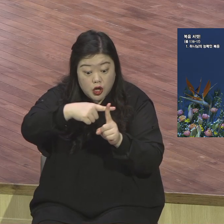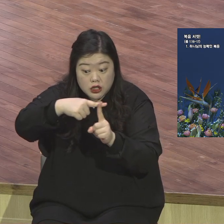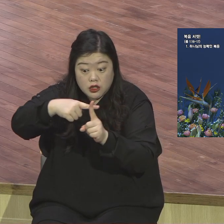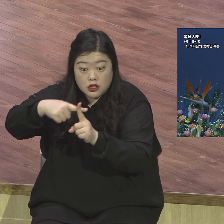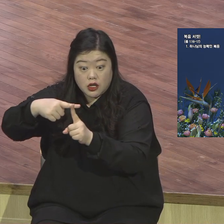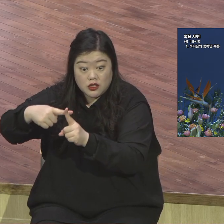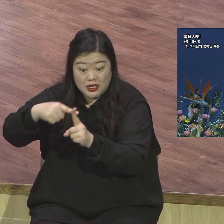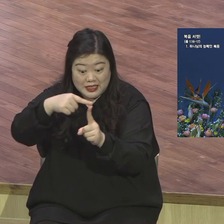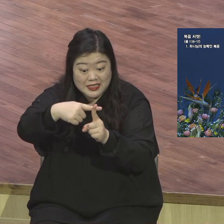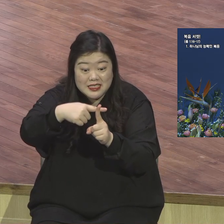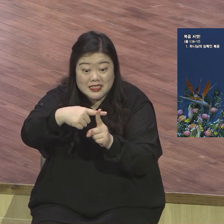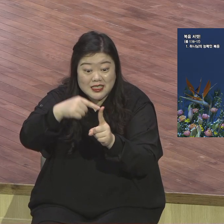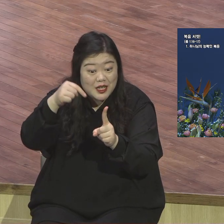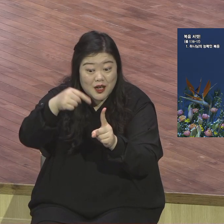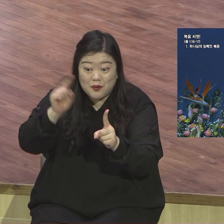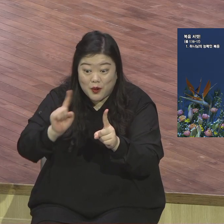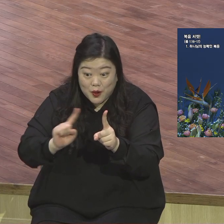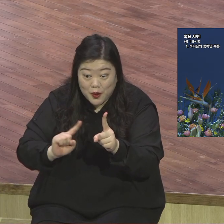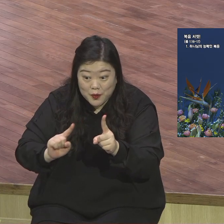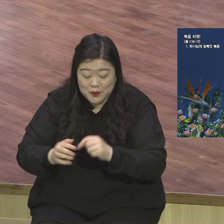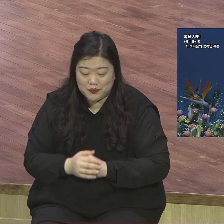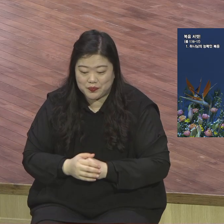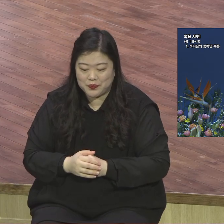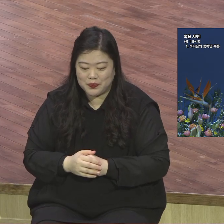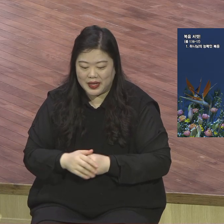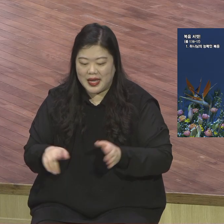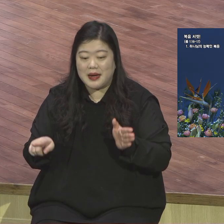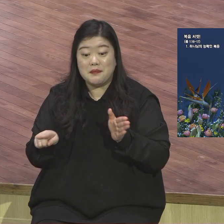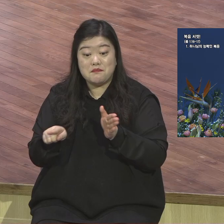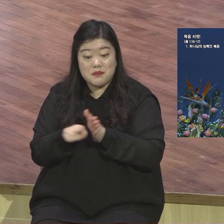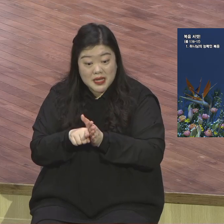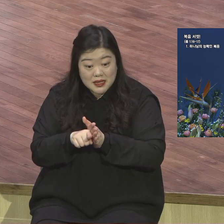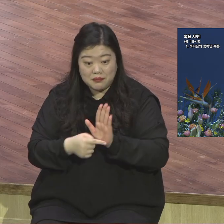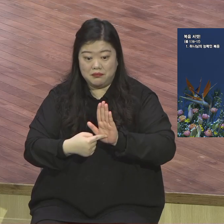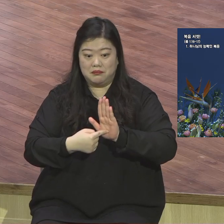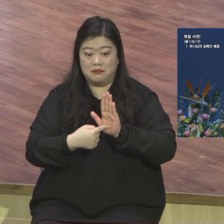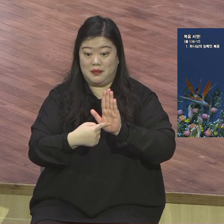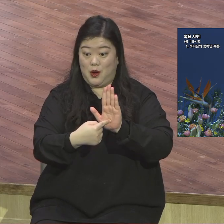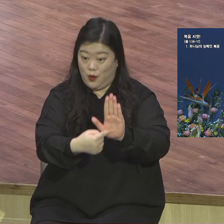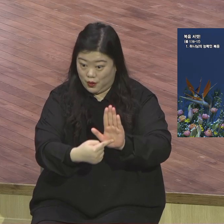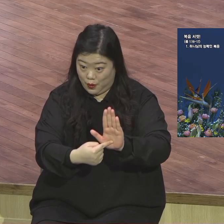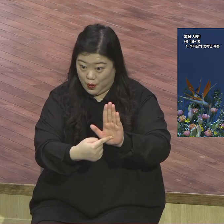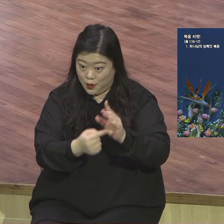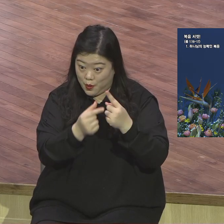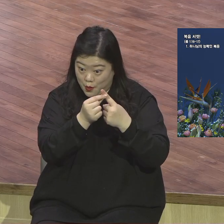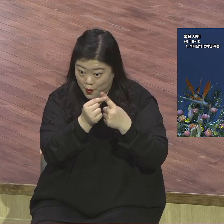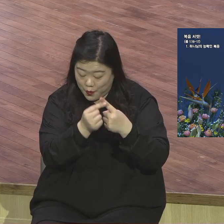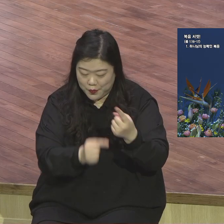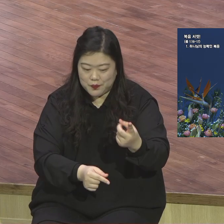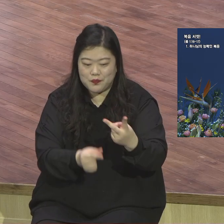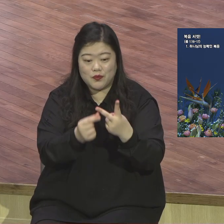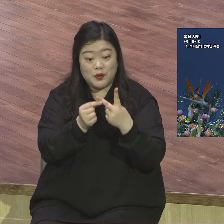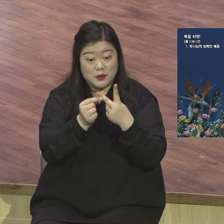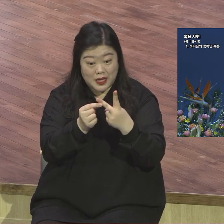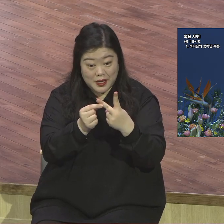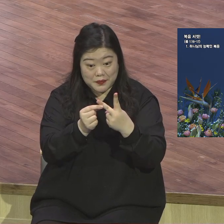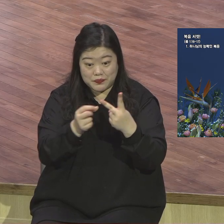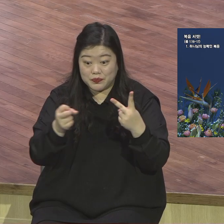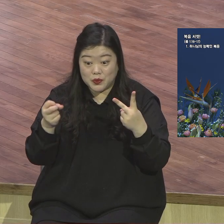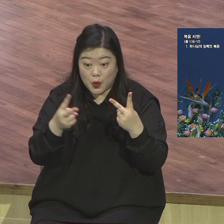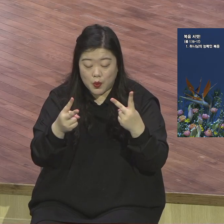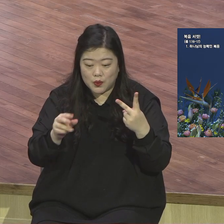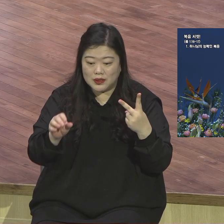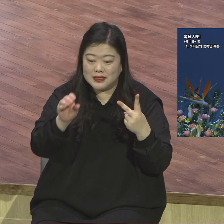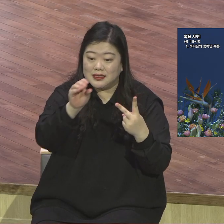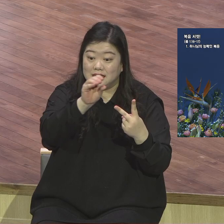기독교인은 기독교인들의 이것이 믿음의 표시인 동시에 동시에